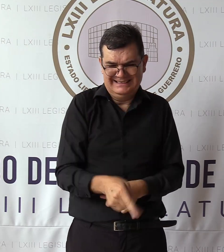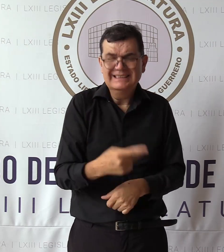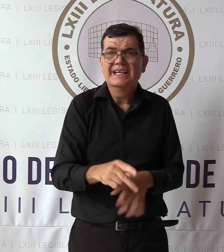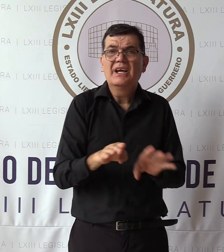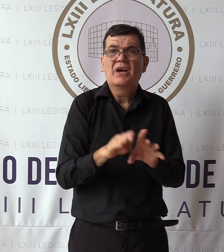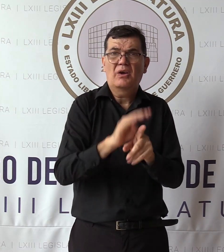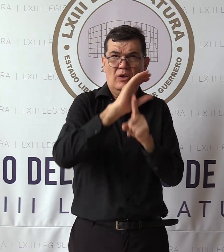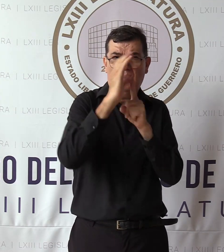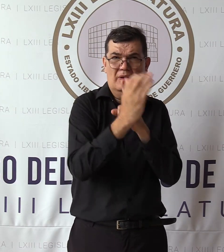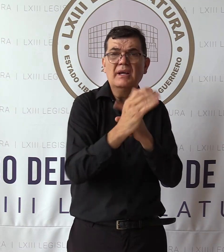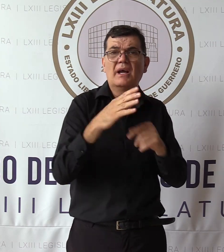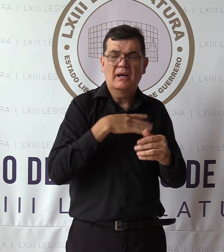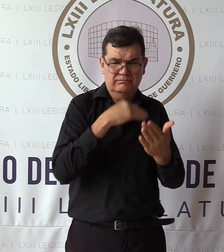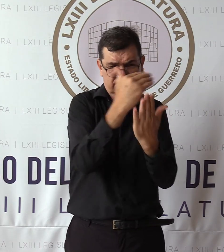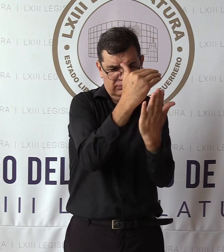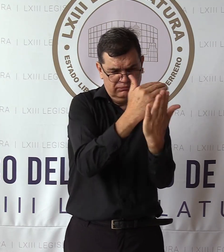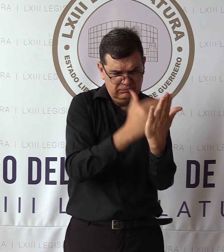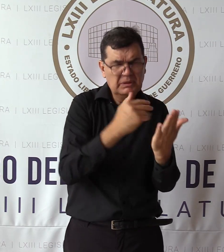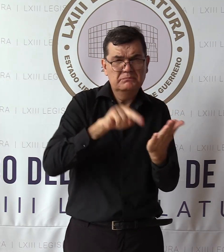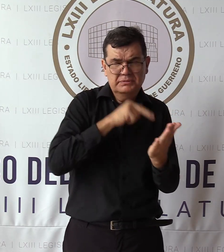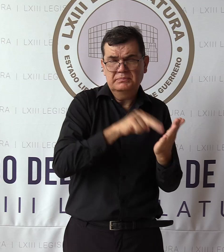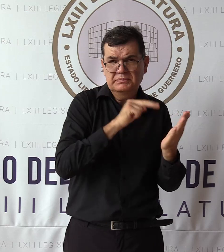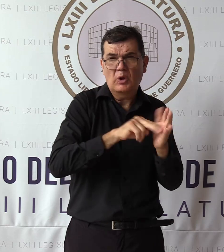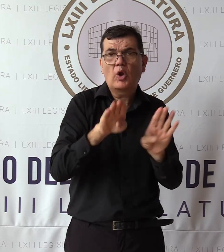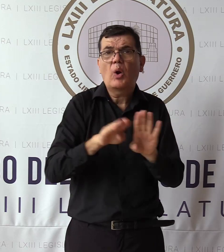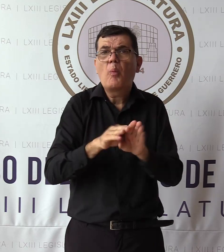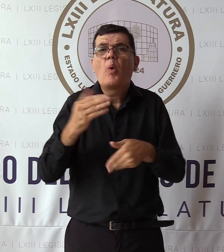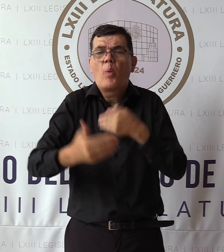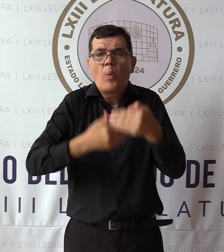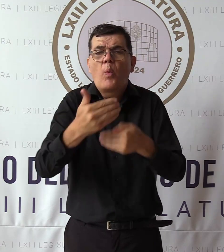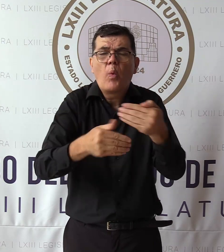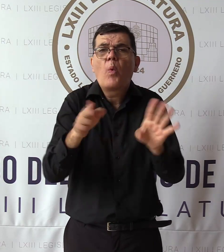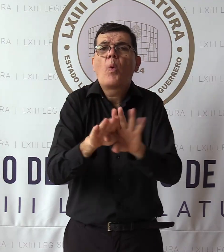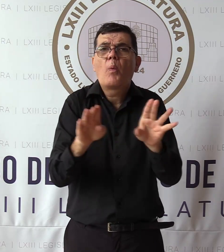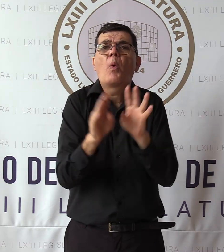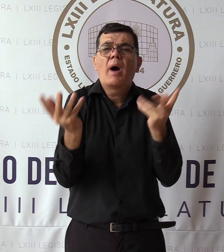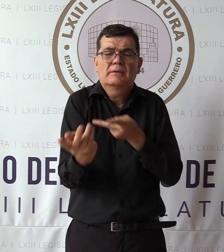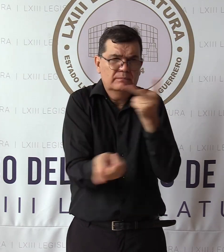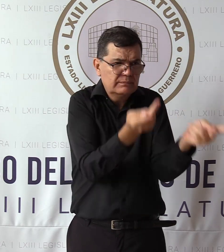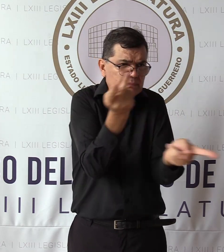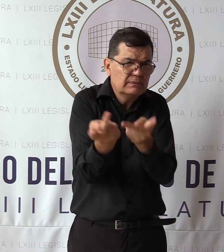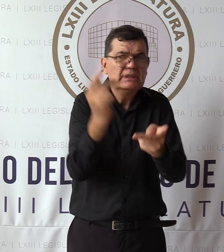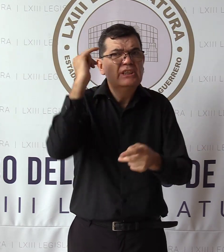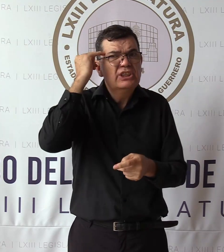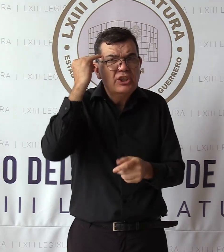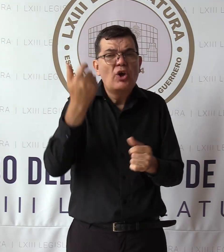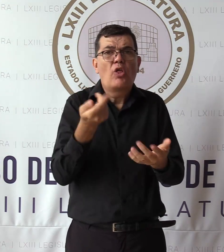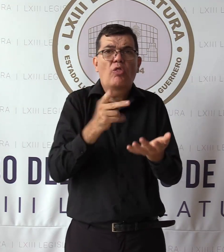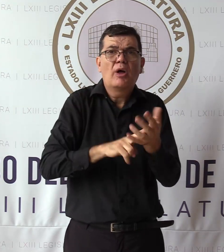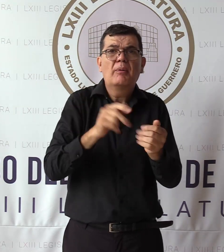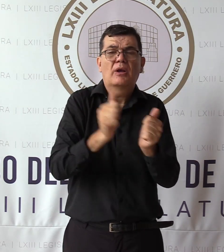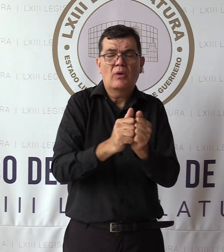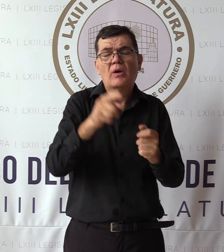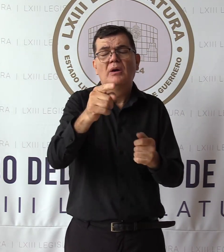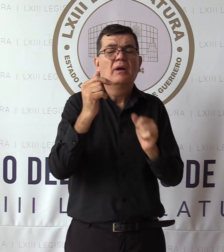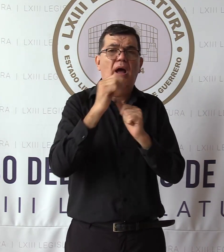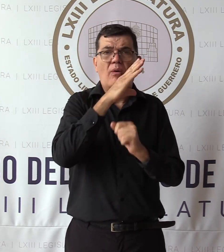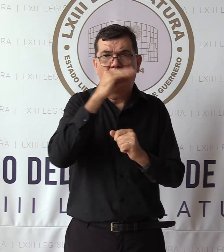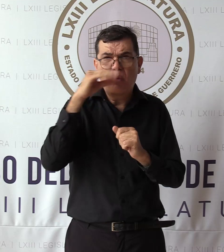protocolo para desarrollar los procesos de consulta que afectarán a las comunidades indígenas y pueblos afromexicanos, así como a las